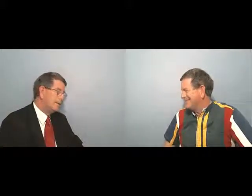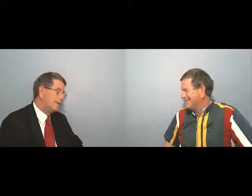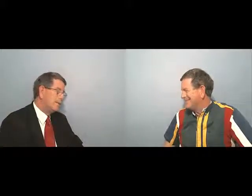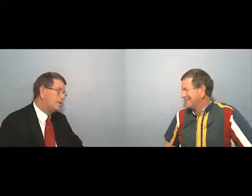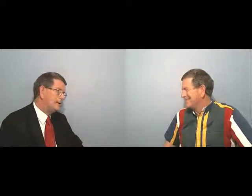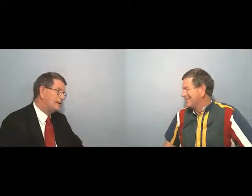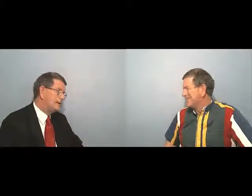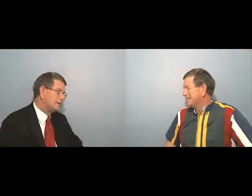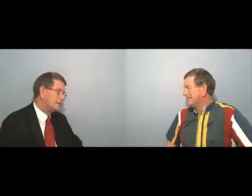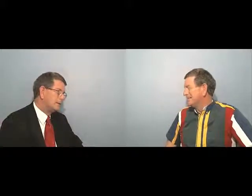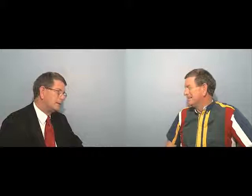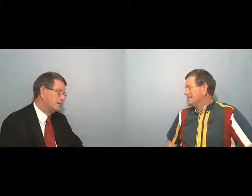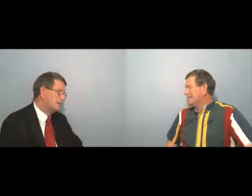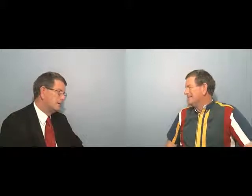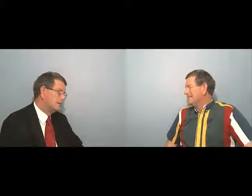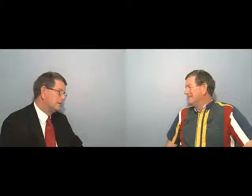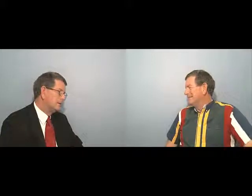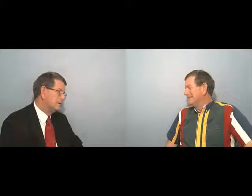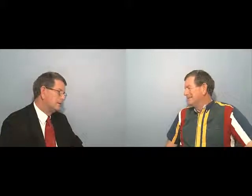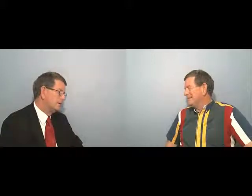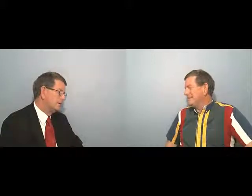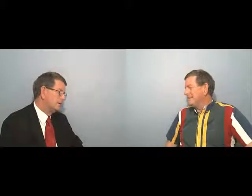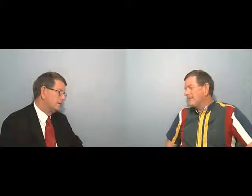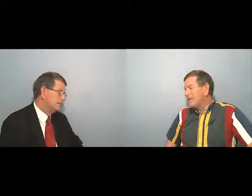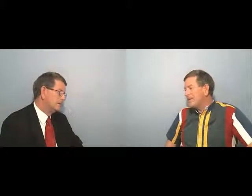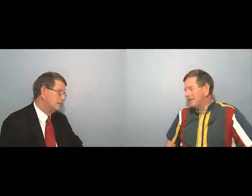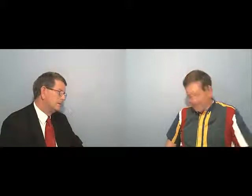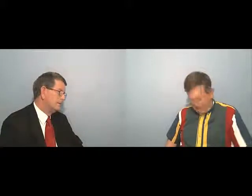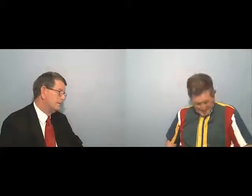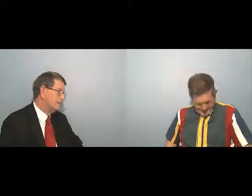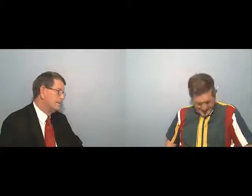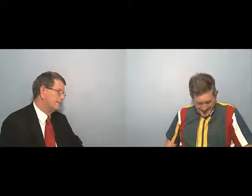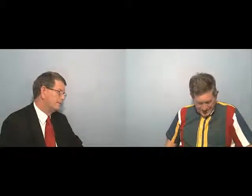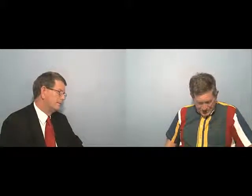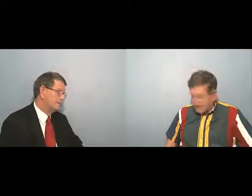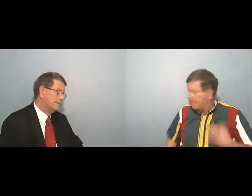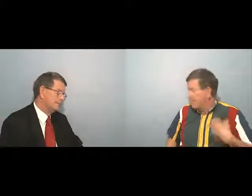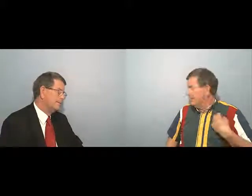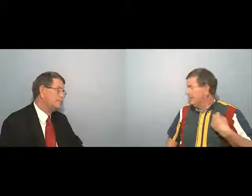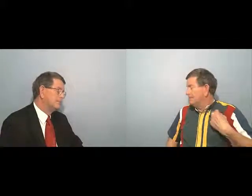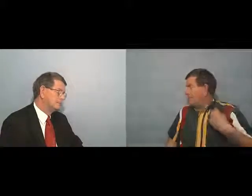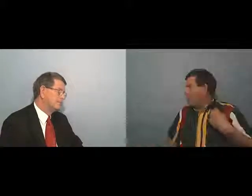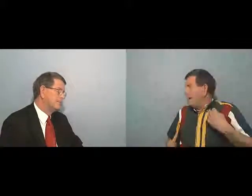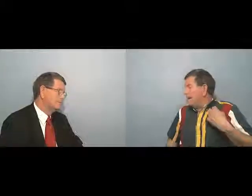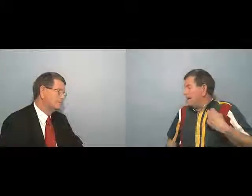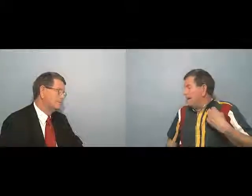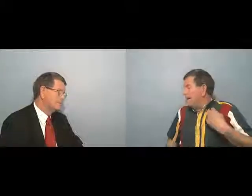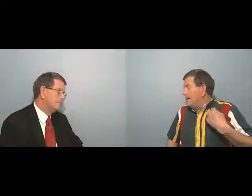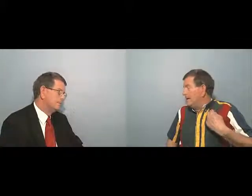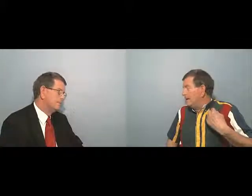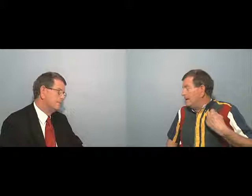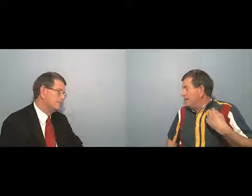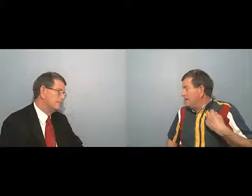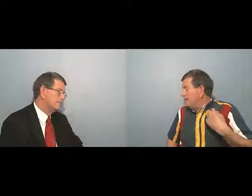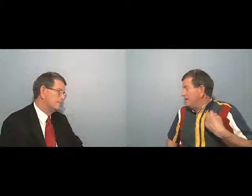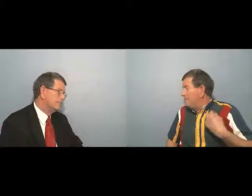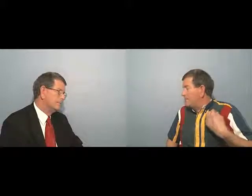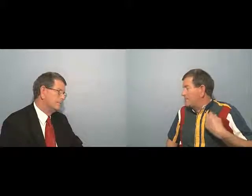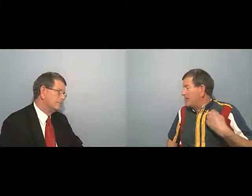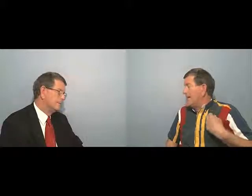vraiment criarde. Oui, c'est vrai, hein. Elle est moche, hein. En fait, elle est la dernière qui n'est pas sale.